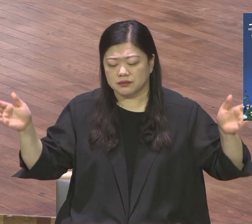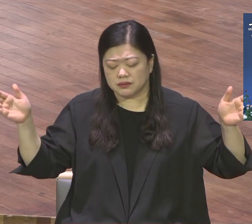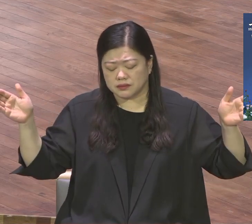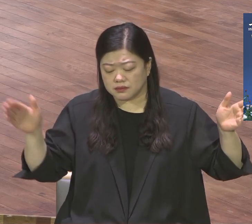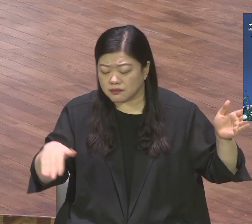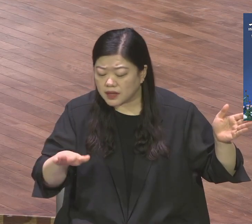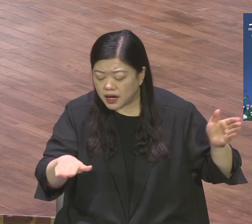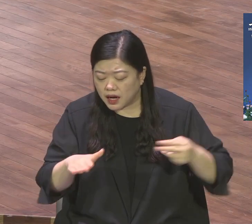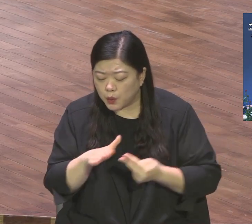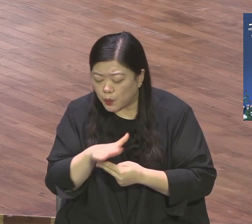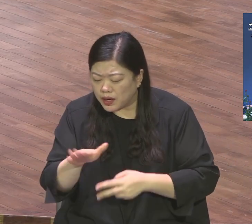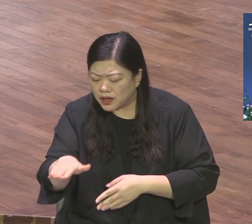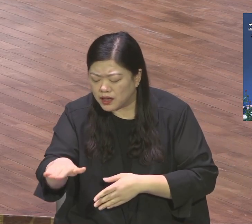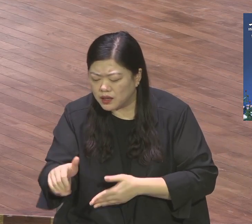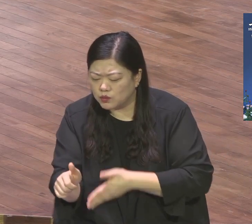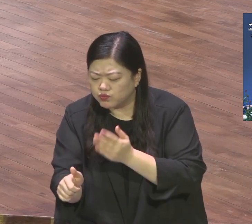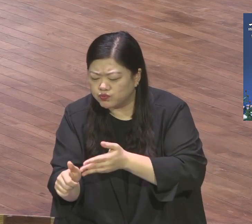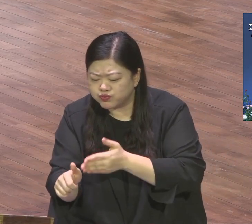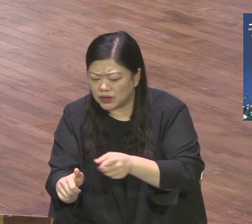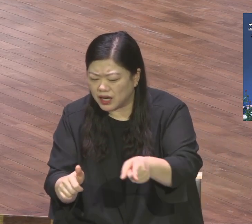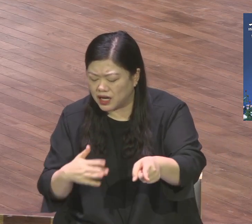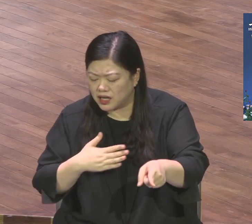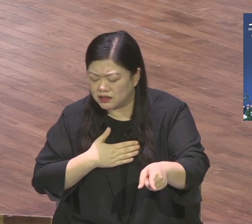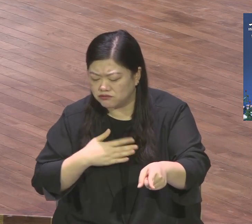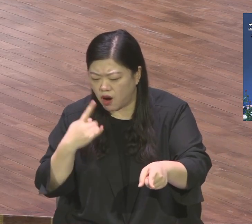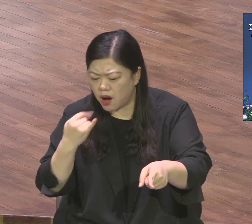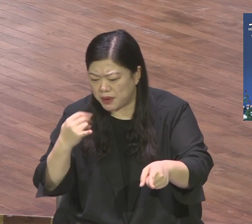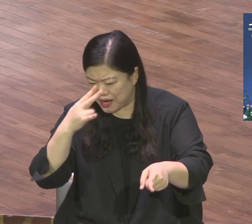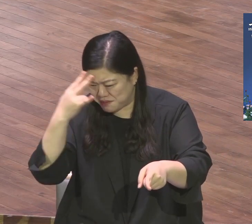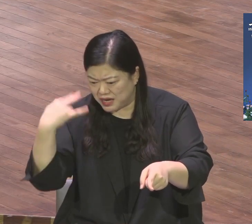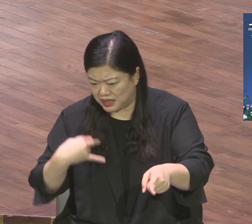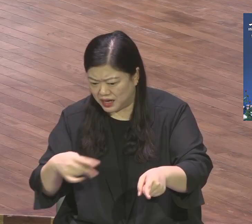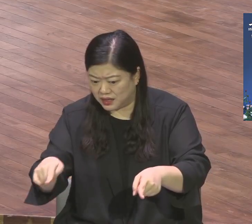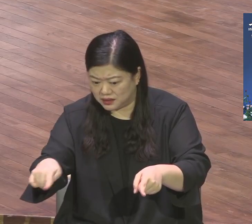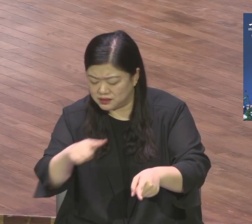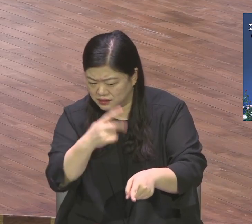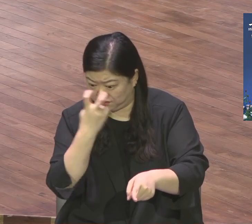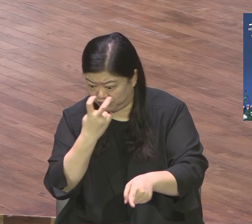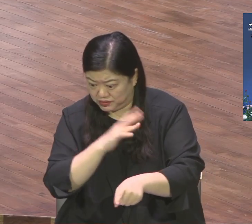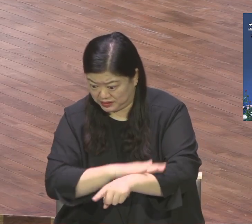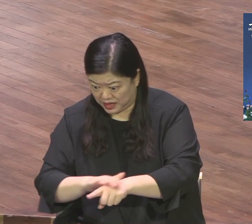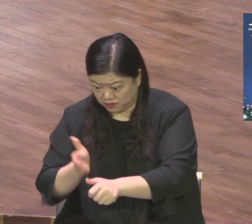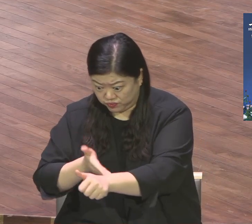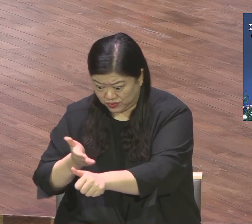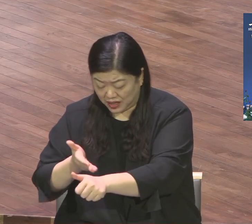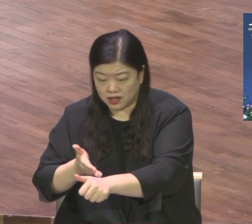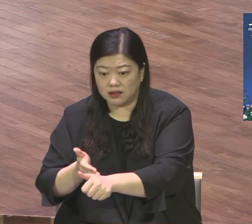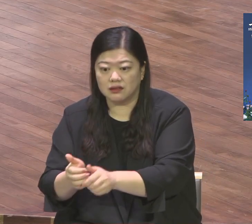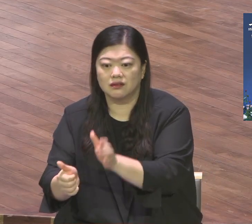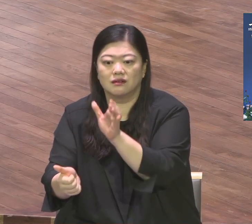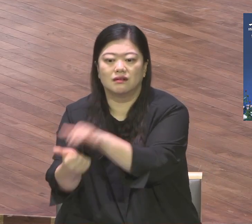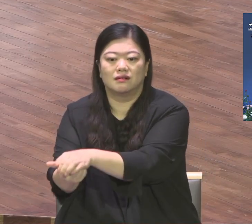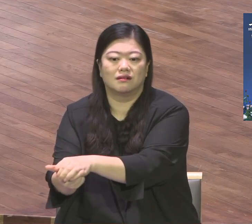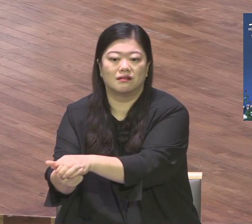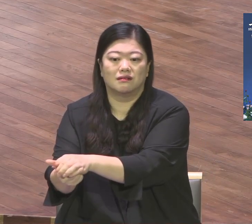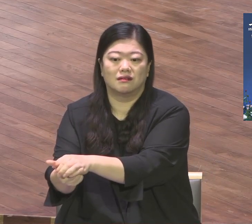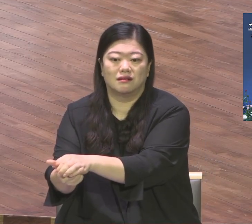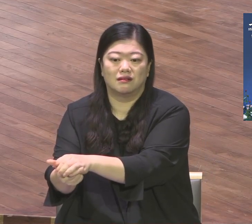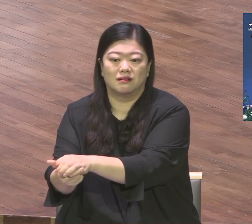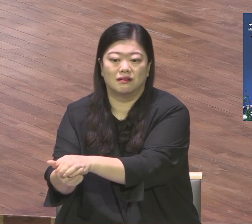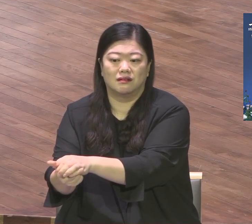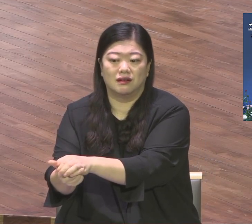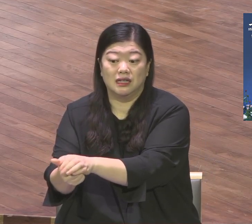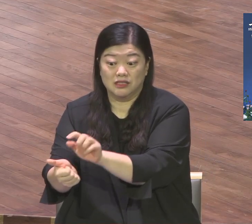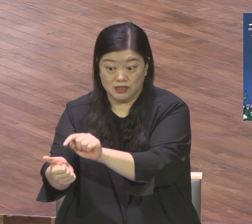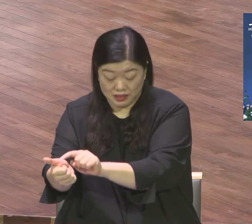좀 돌봐달라. 그래서 그 터키에 가면 요한이 어머니 마리아가 죽을